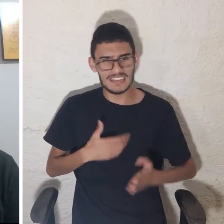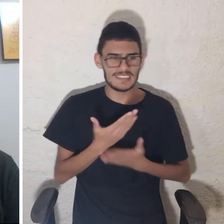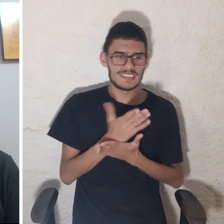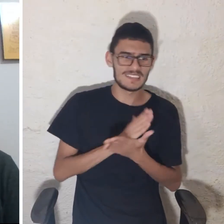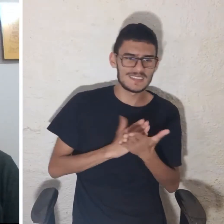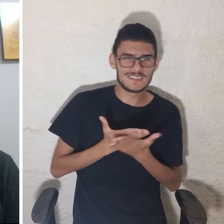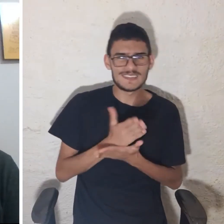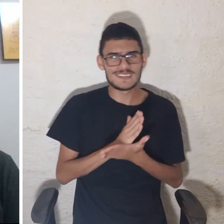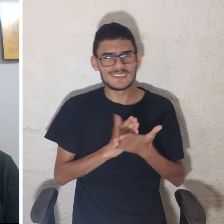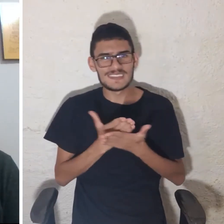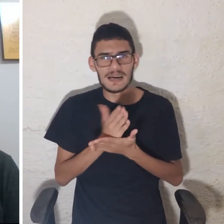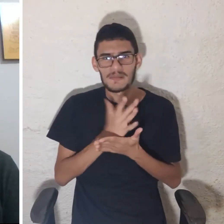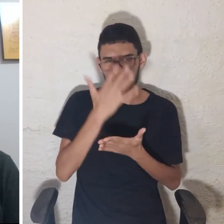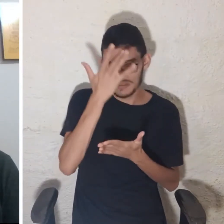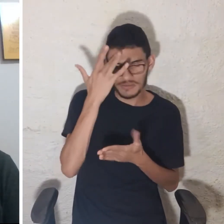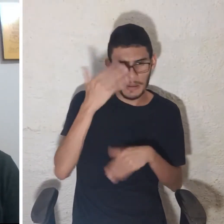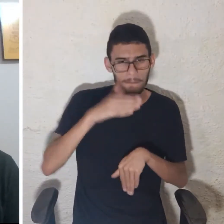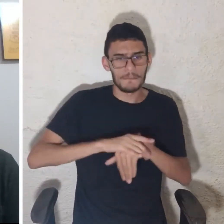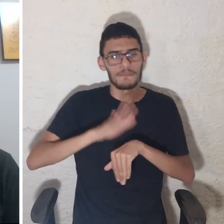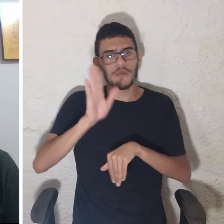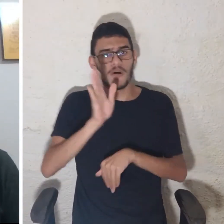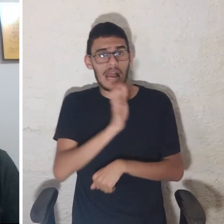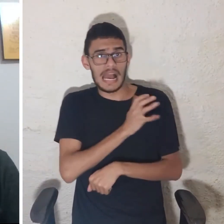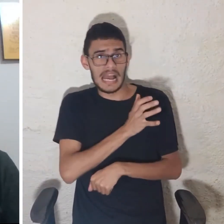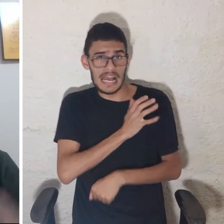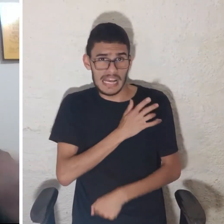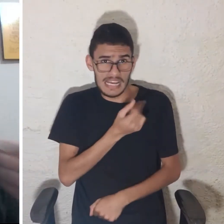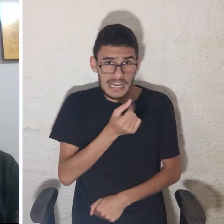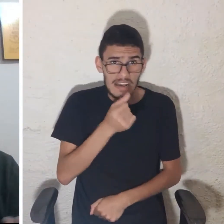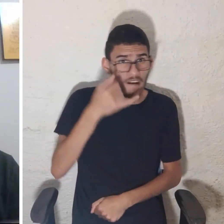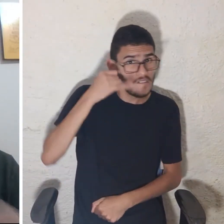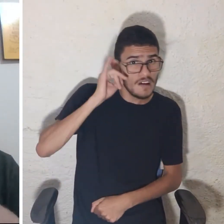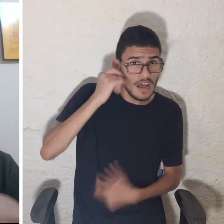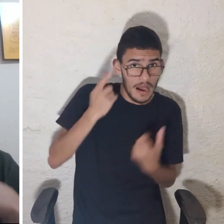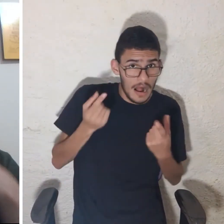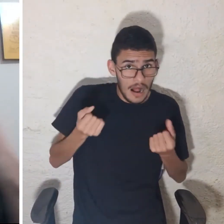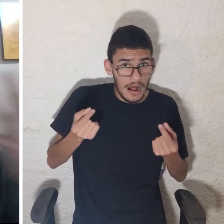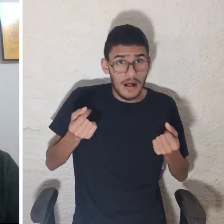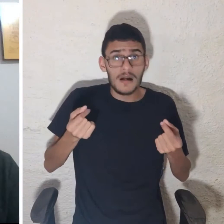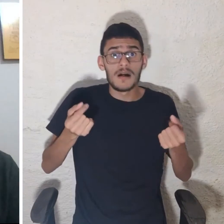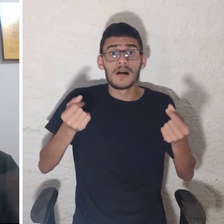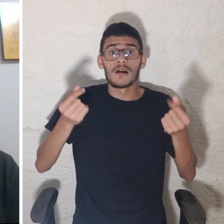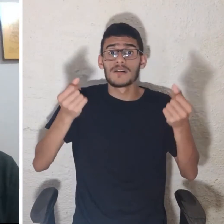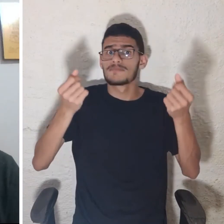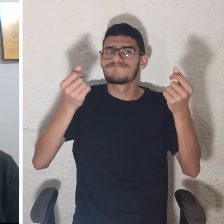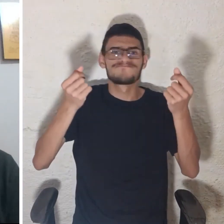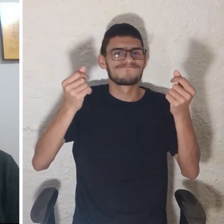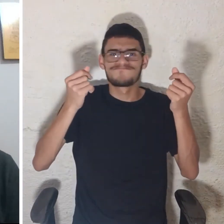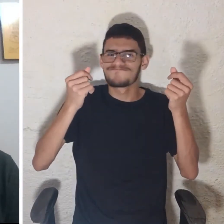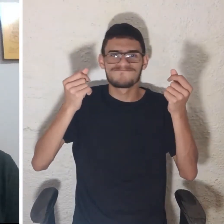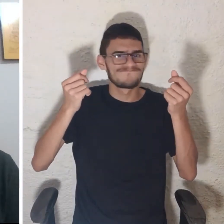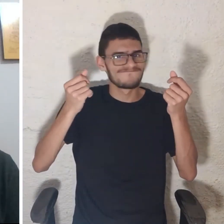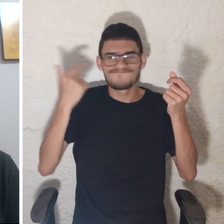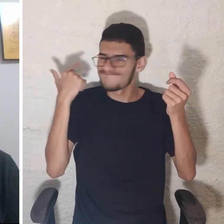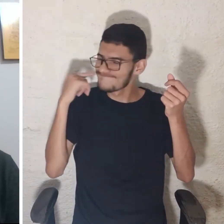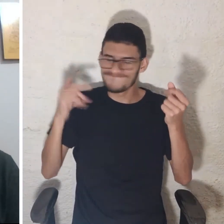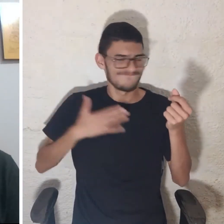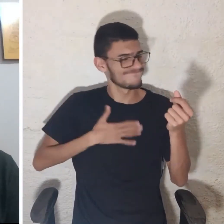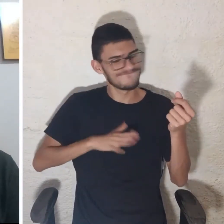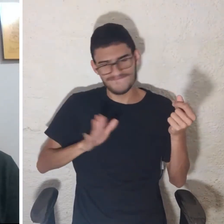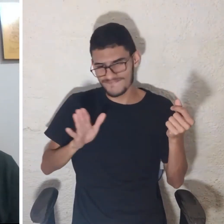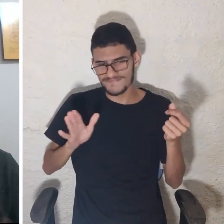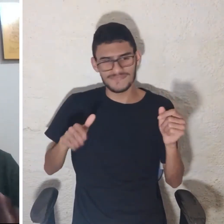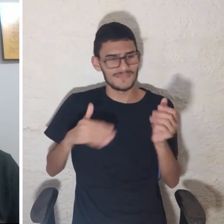né, claro, principalmente os brasileiros mais ricos, os comerciantes, os fazendeiros, que estavam ganhando muito, né, com a liberdade econômica